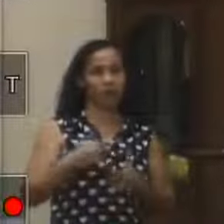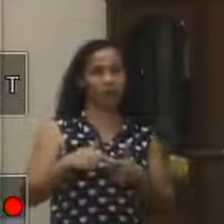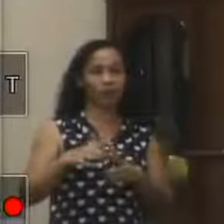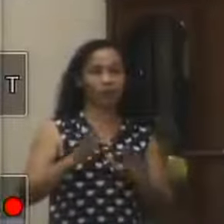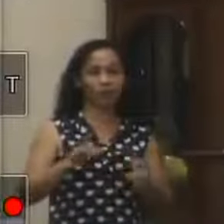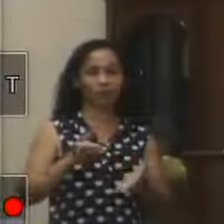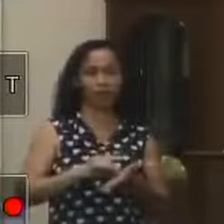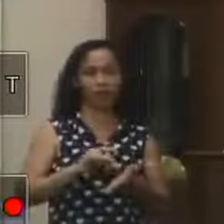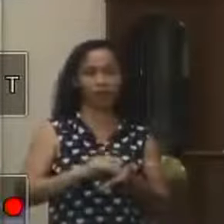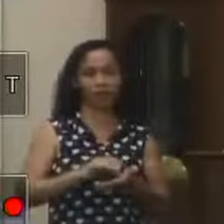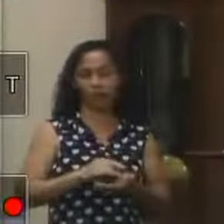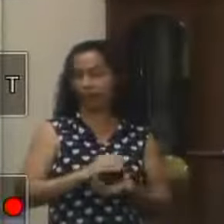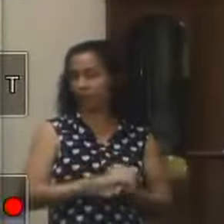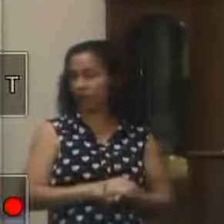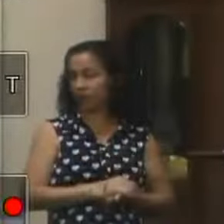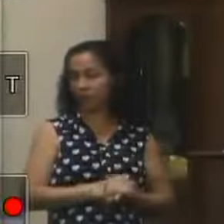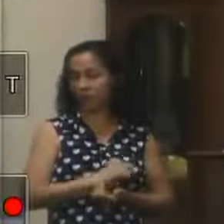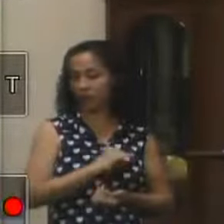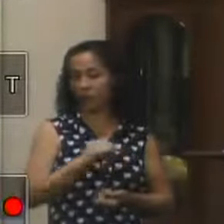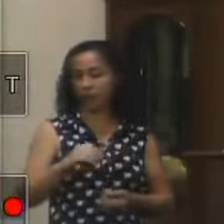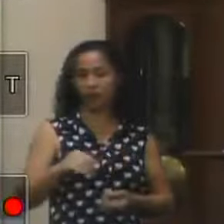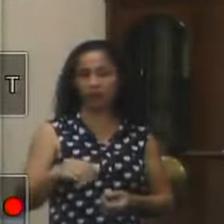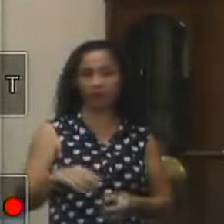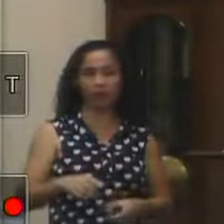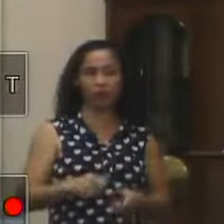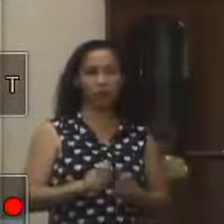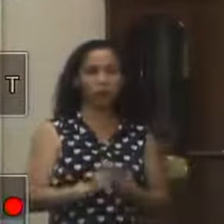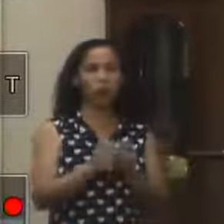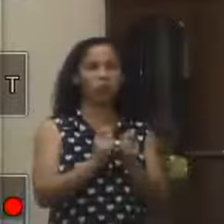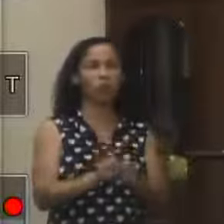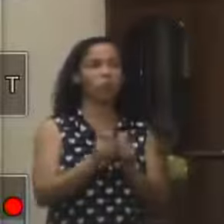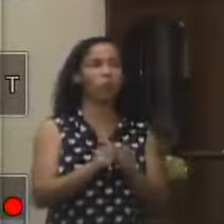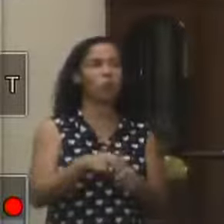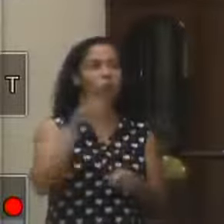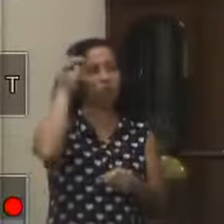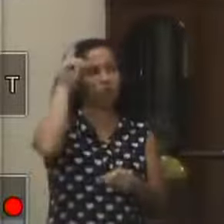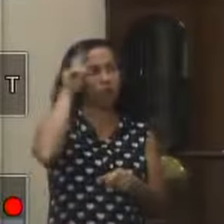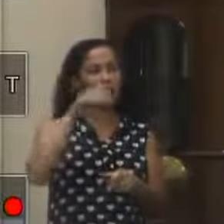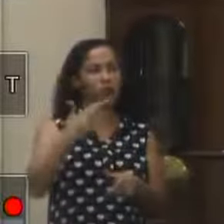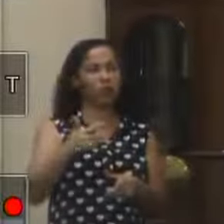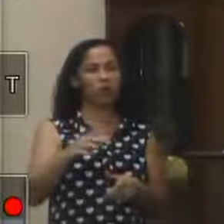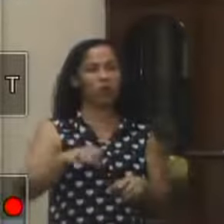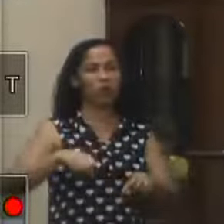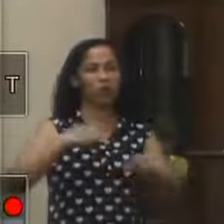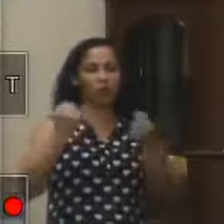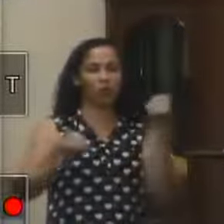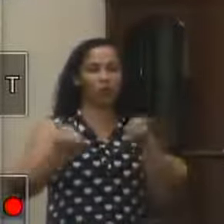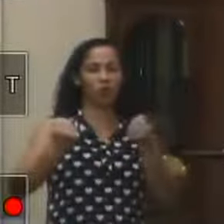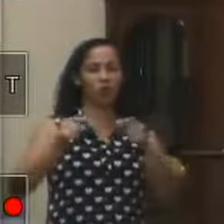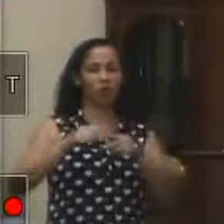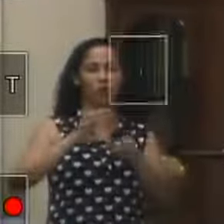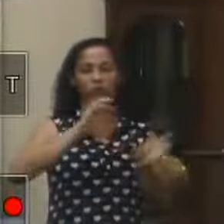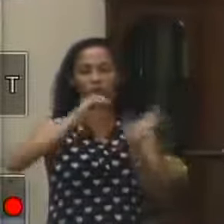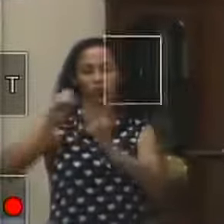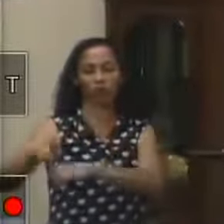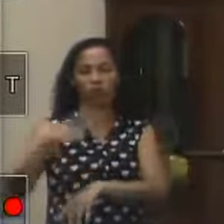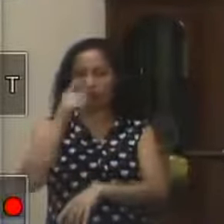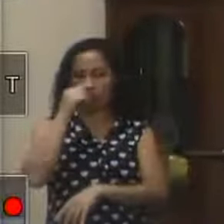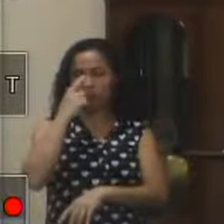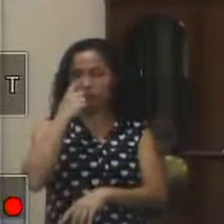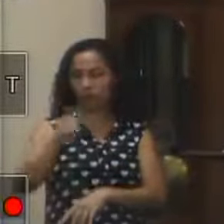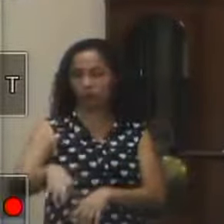verdade é o seguinte, se os carroceiros ou quem tem caminhão, caminhonete, não jogar ali, já é de lei, e joga na beira